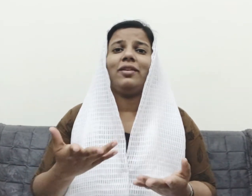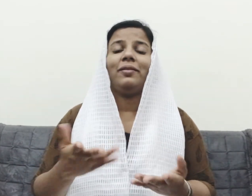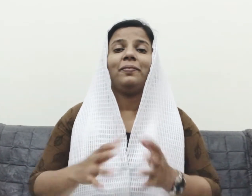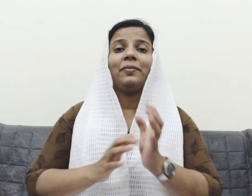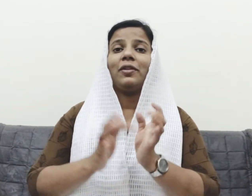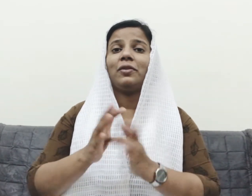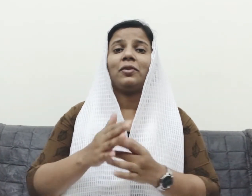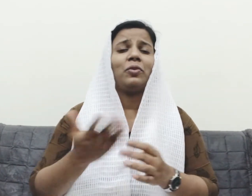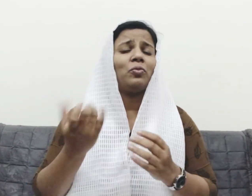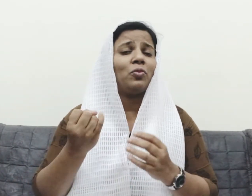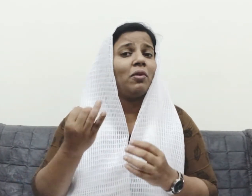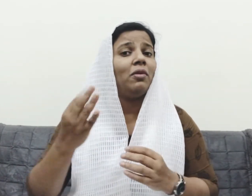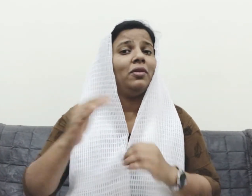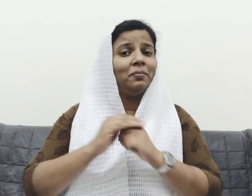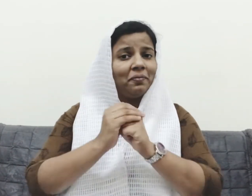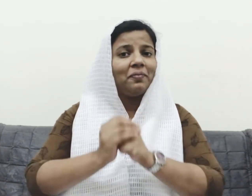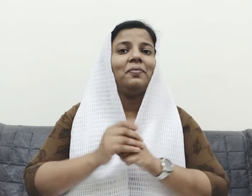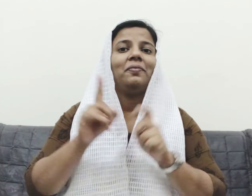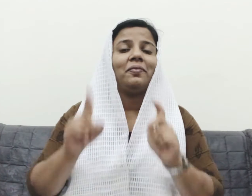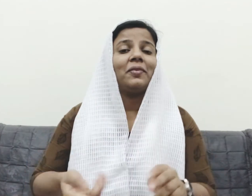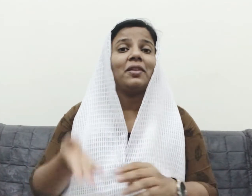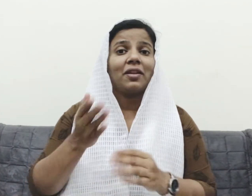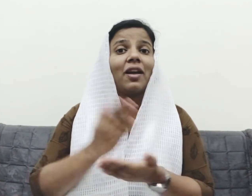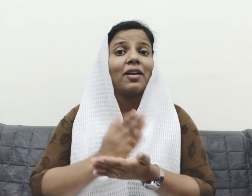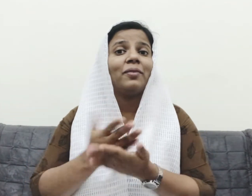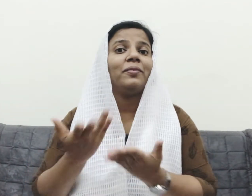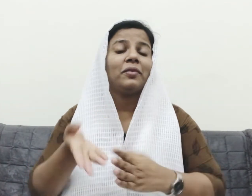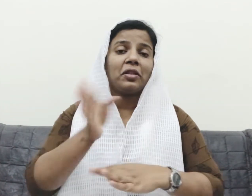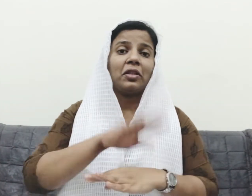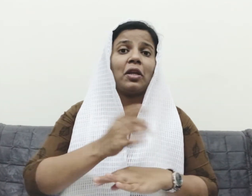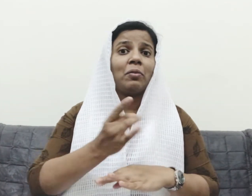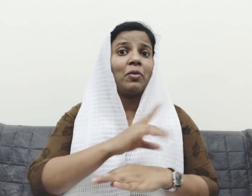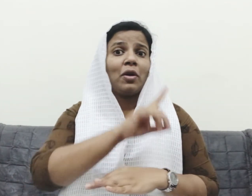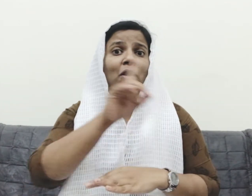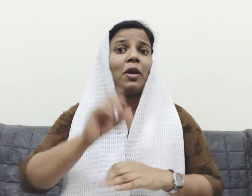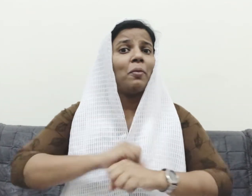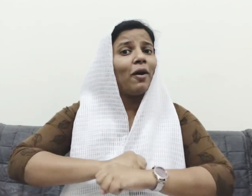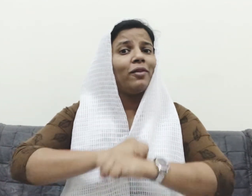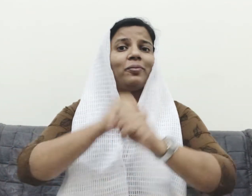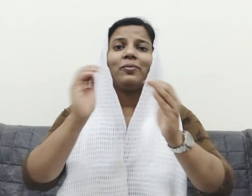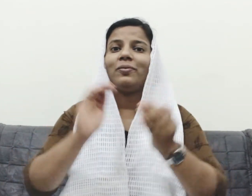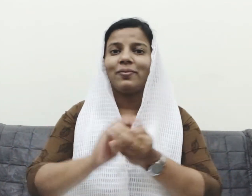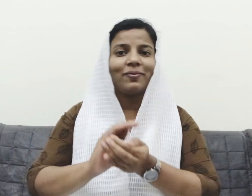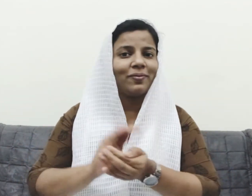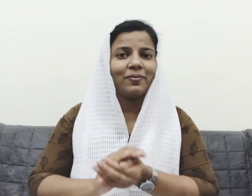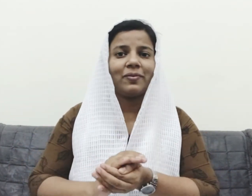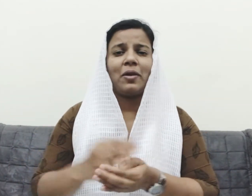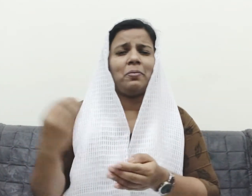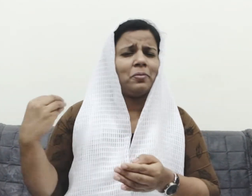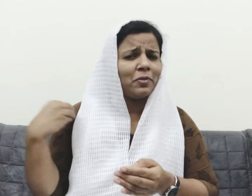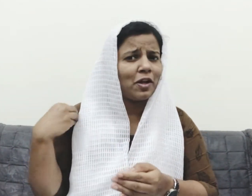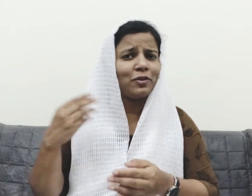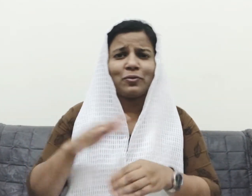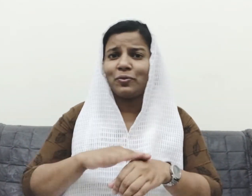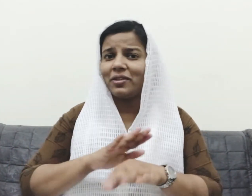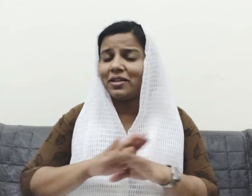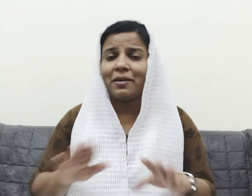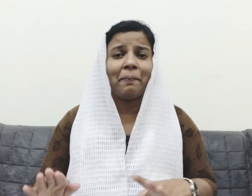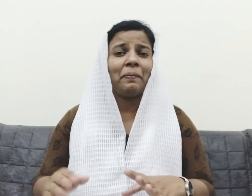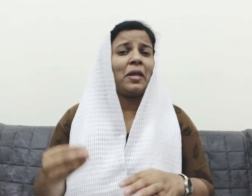എത്രമാത്രം കർത്താവിനെ ആരാധിച്ചാലോക്കും. കാരണം കഴിഞ്ഞ പകൽക്കാലം അത്ഭുതകരമായല്ലേ നടത്തി. ഒന്ന് ചിന്തിച്ചു നോക്കിയാൽ എന്തെല്ലാം അനർത്ഥങ്ങൾ വരാമായിരുന്നു, ഏതെല്ലാം